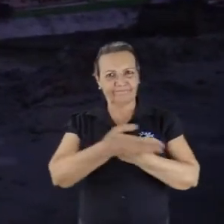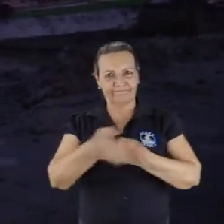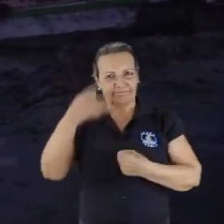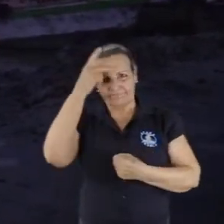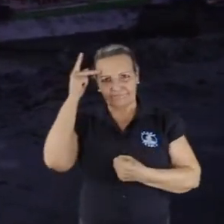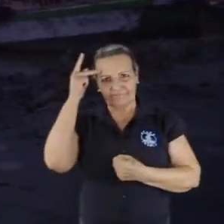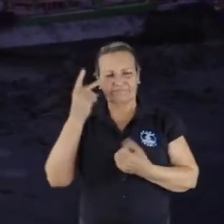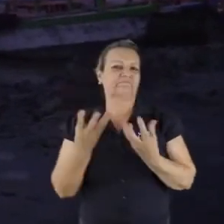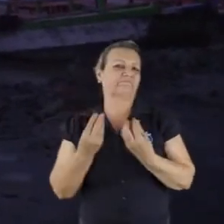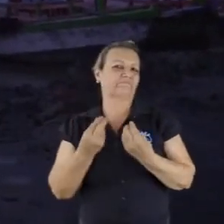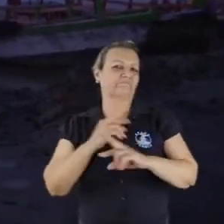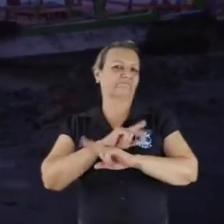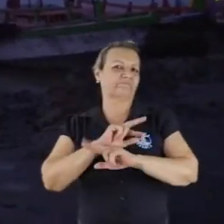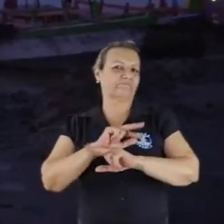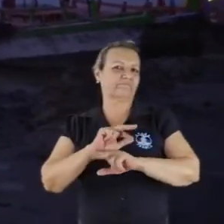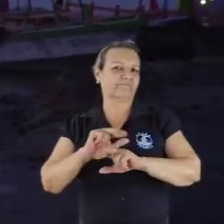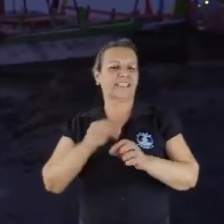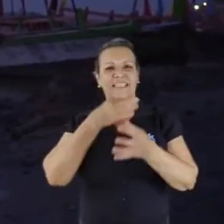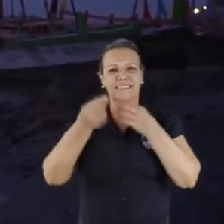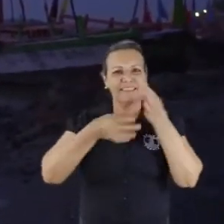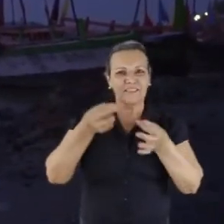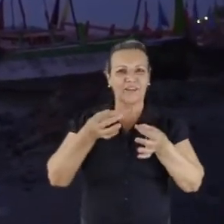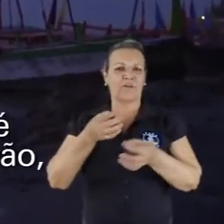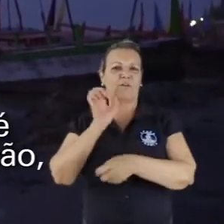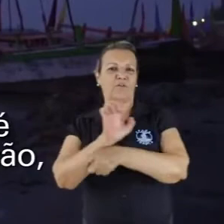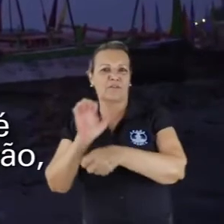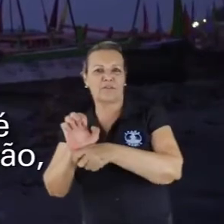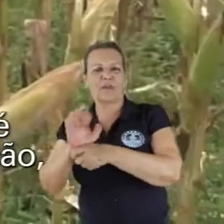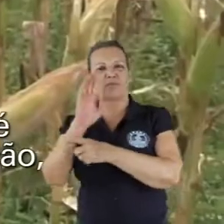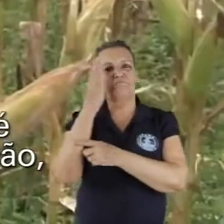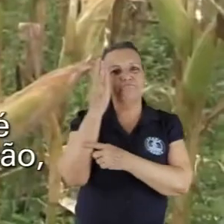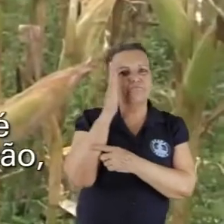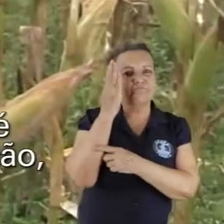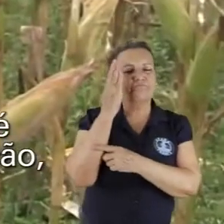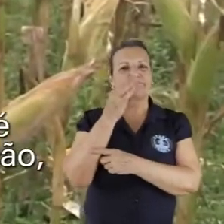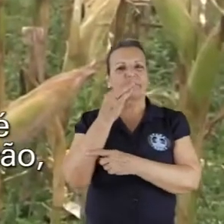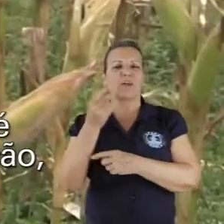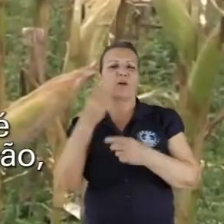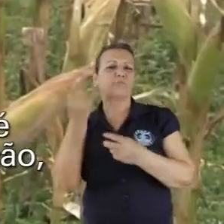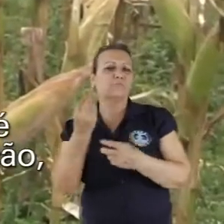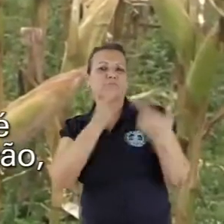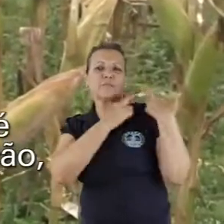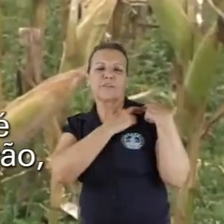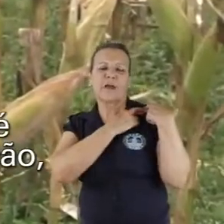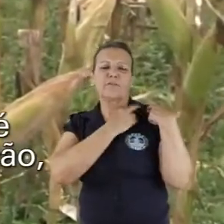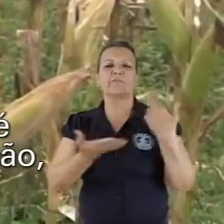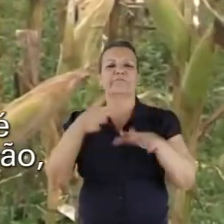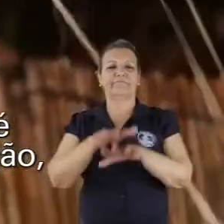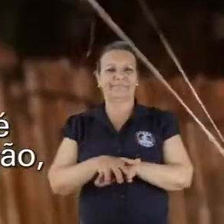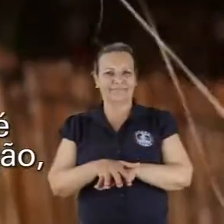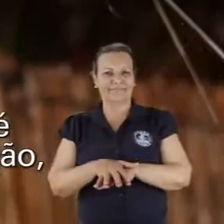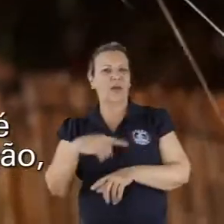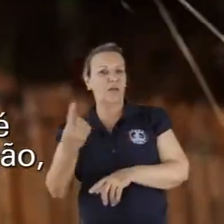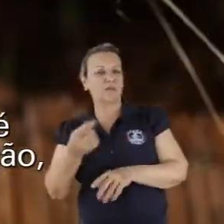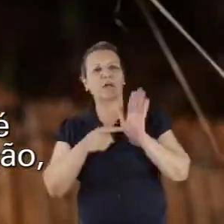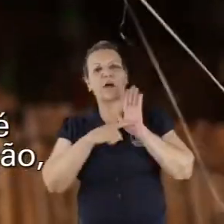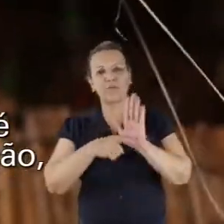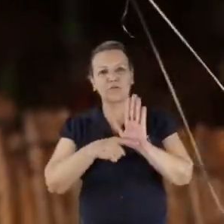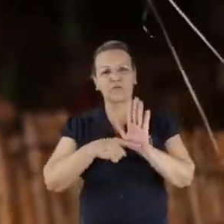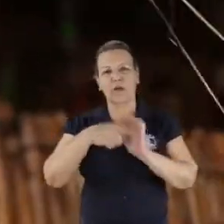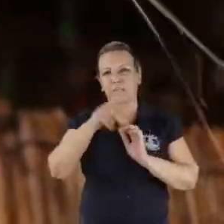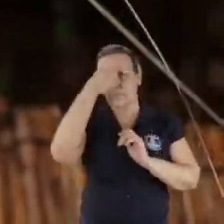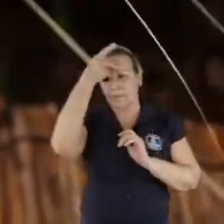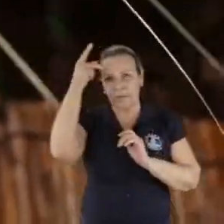Aplaudir o esforço dessas pessoas é muito diferente de criticar um Estado omisso, que é o grande responsável por essa